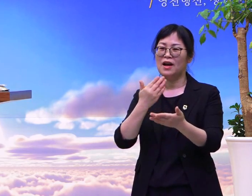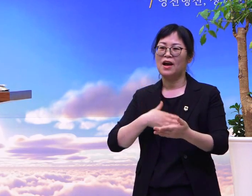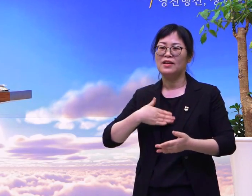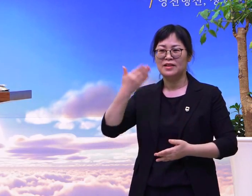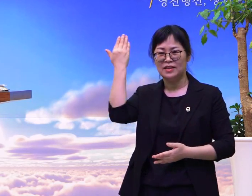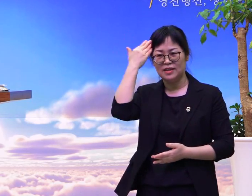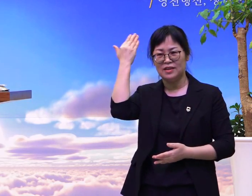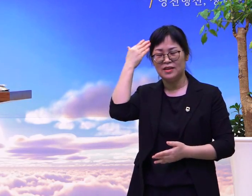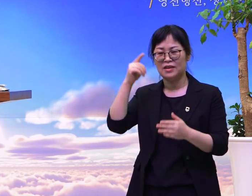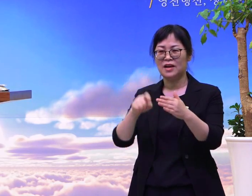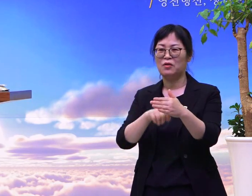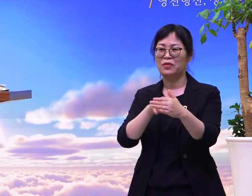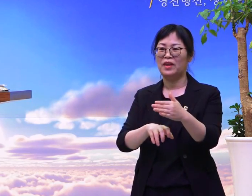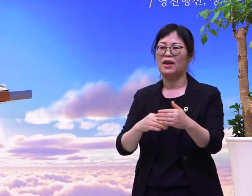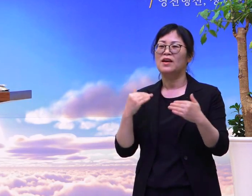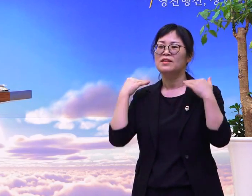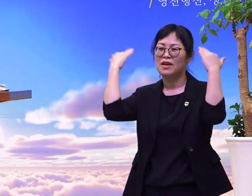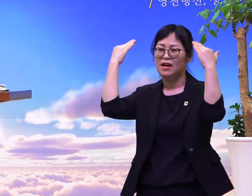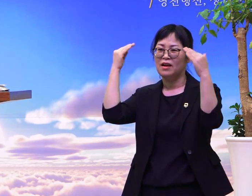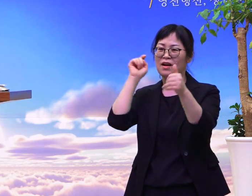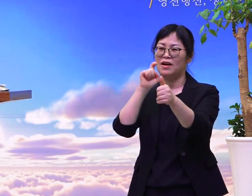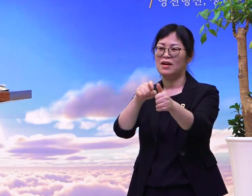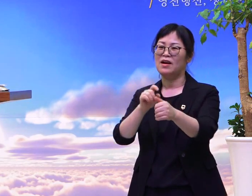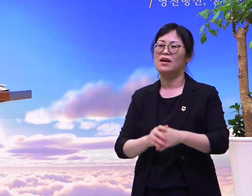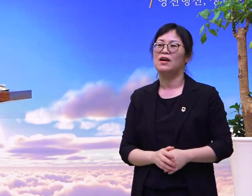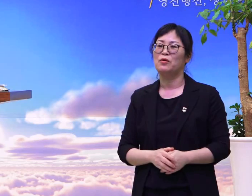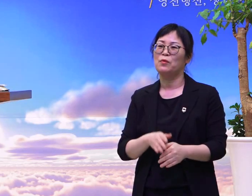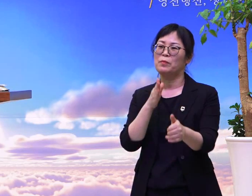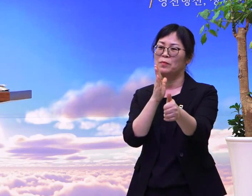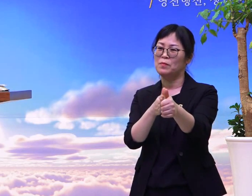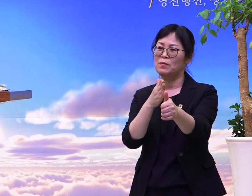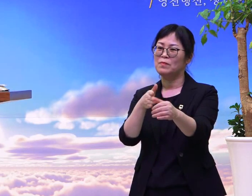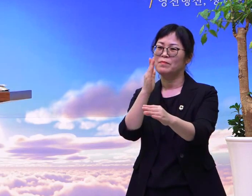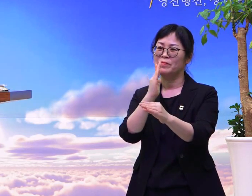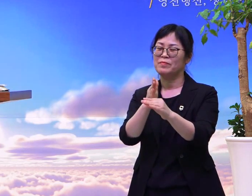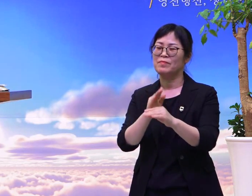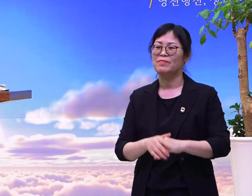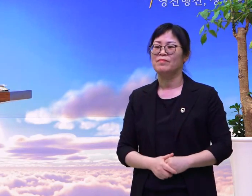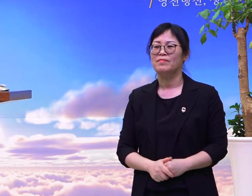아는 그 지식 가운데서 자라가라 라고 한 것입니다.